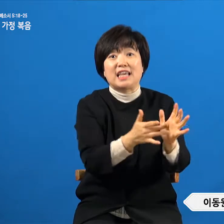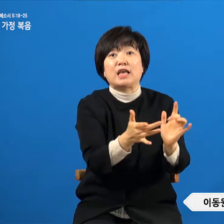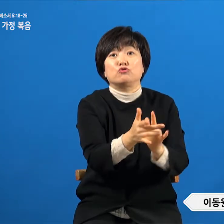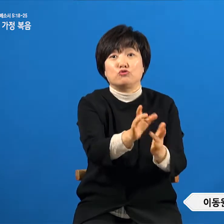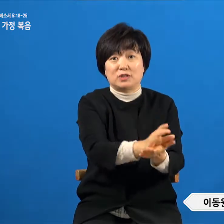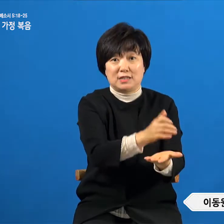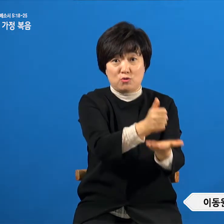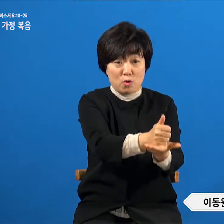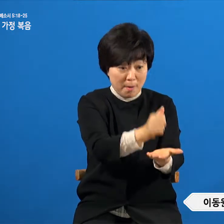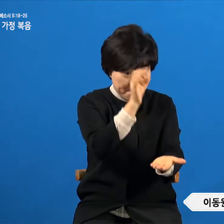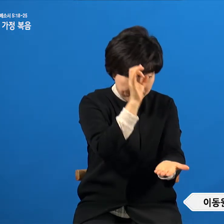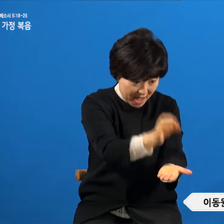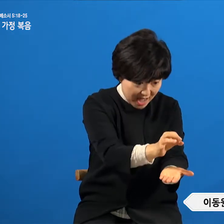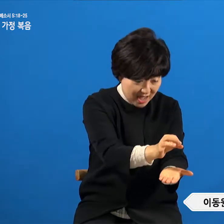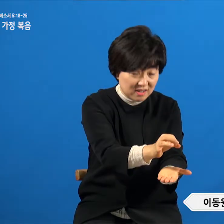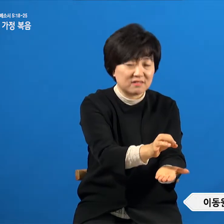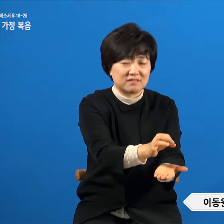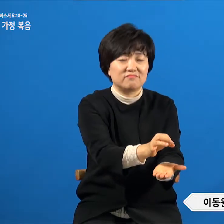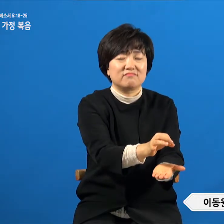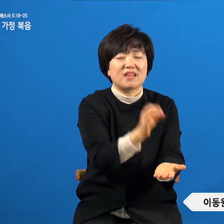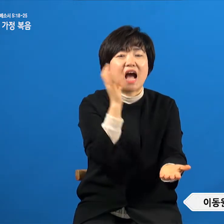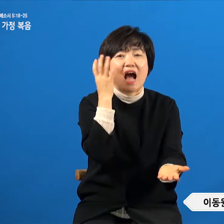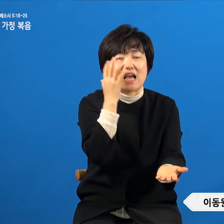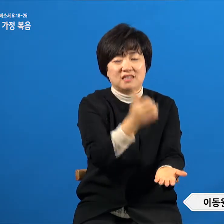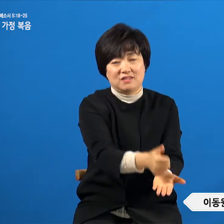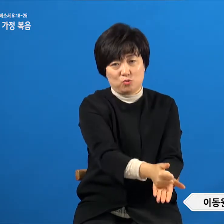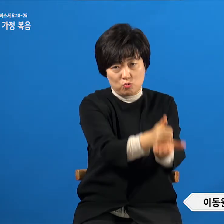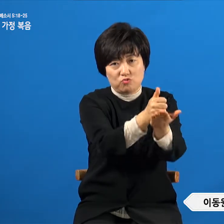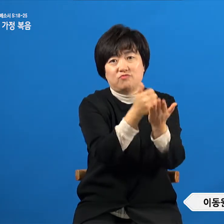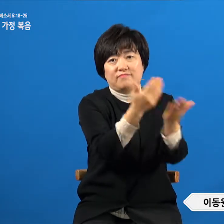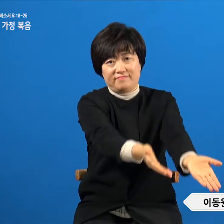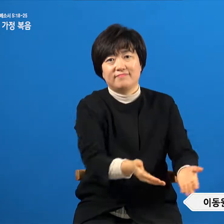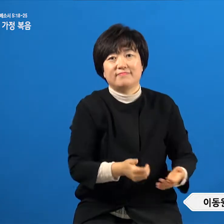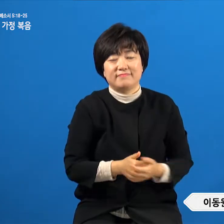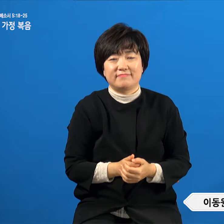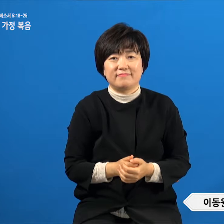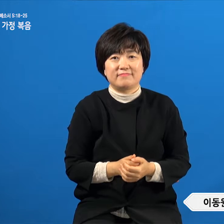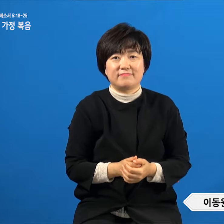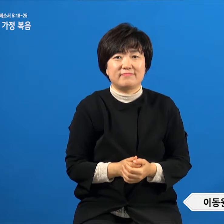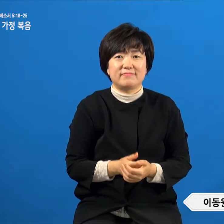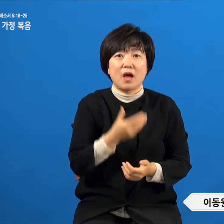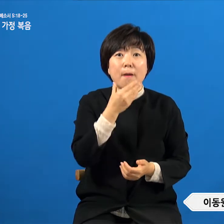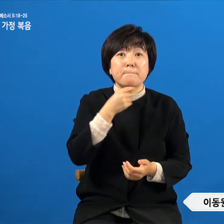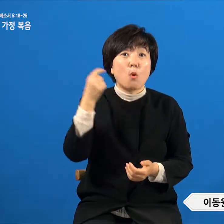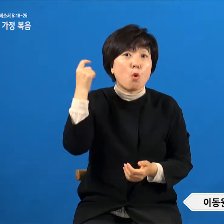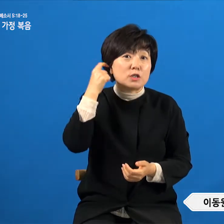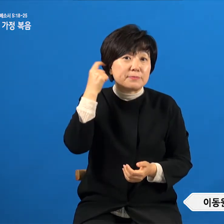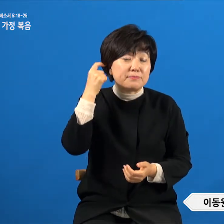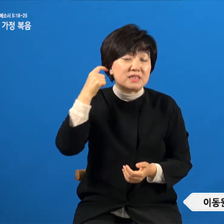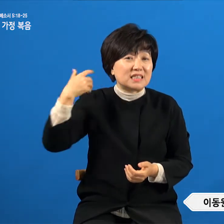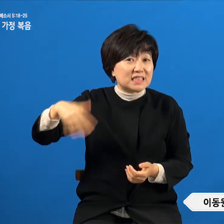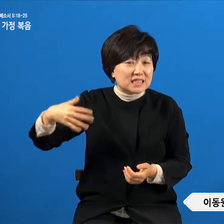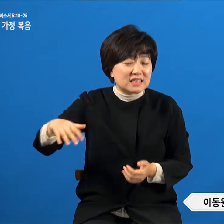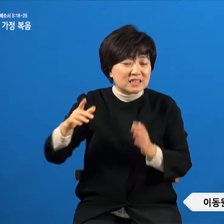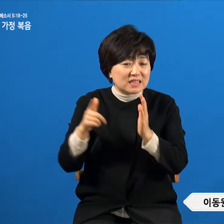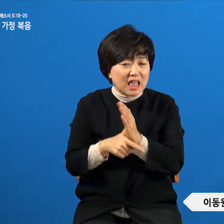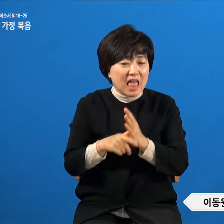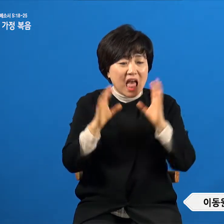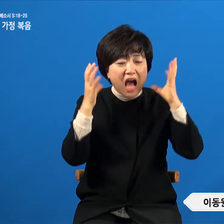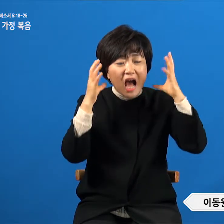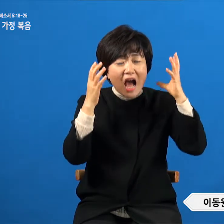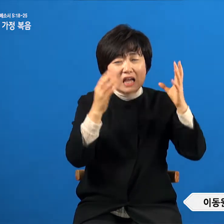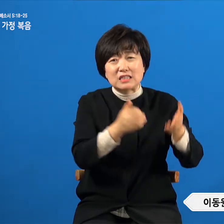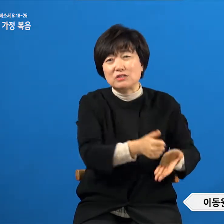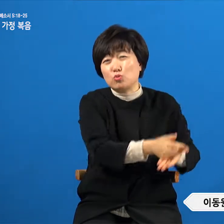볼 수가 있다면 우리는 아이들을 존중할 줄 알아야 돼요. 사실 복음이 오기 전까지 우리는